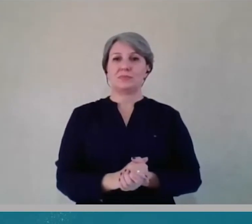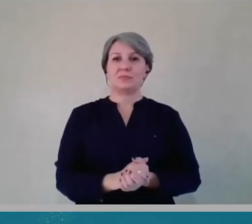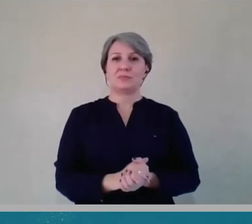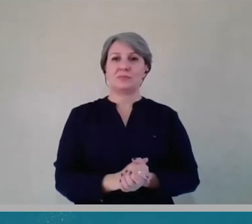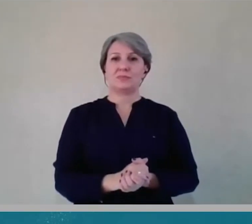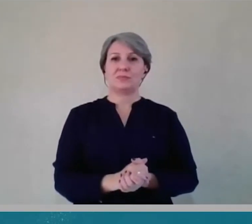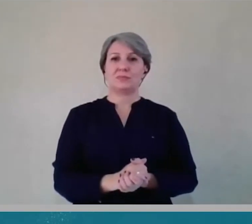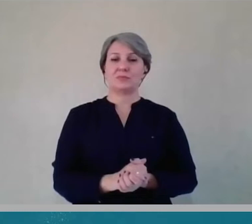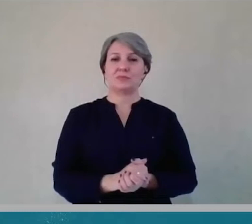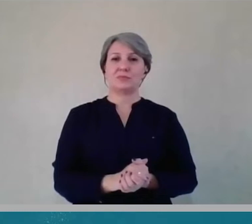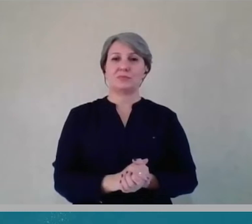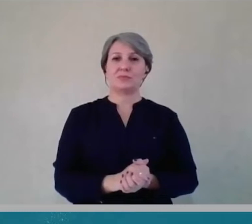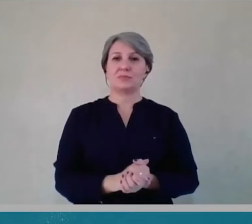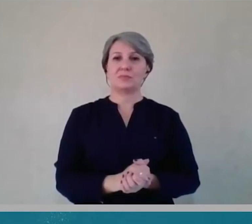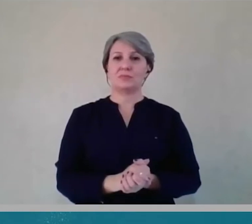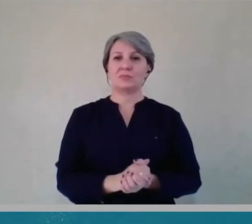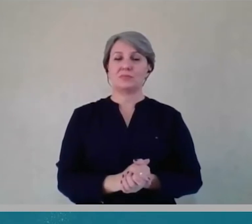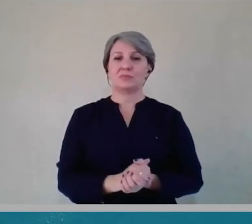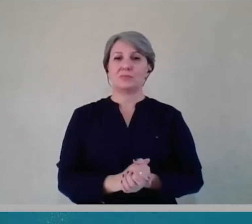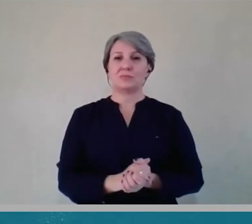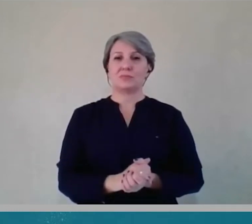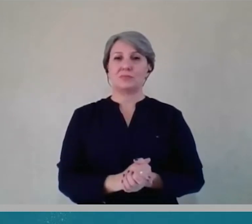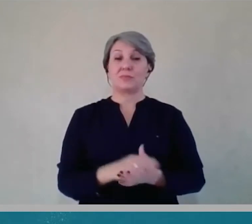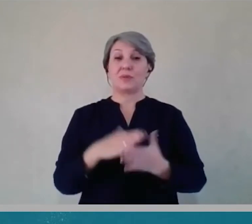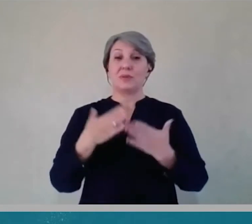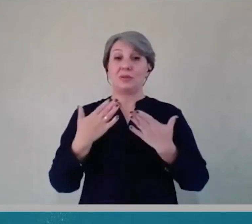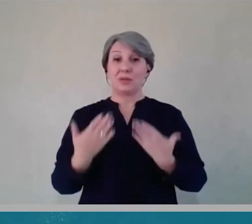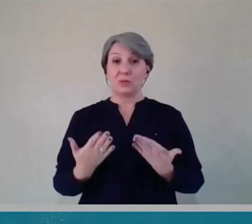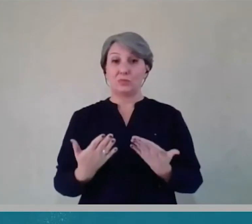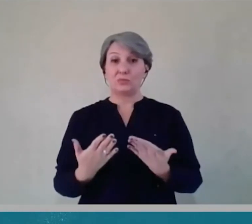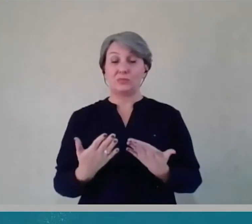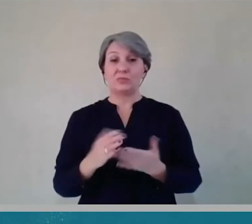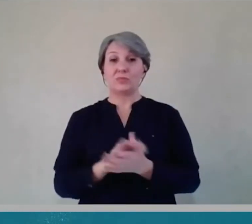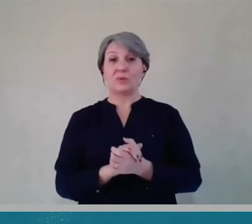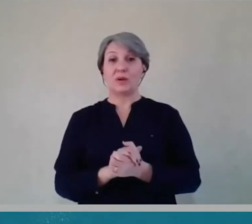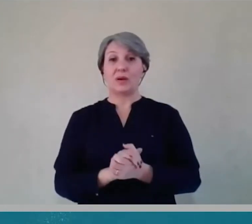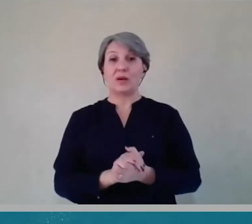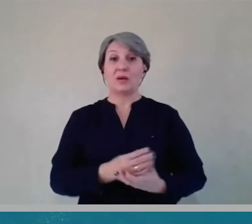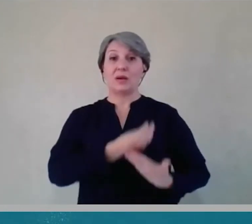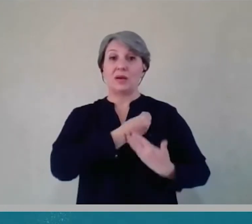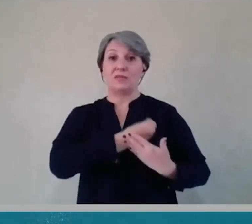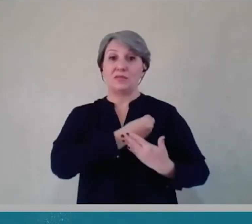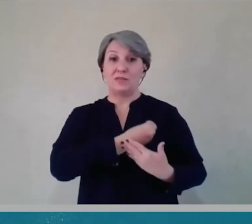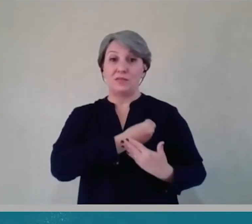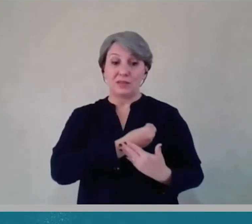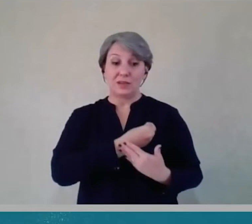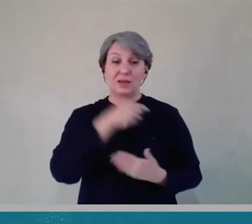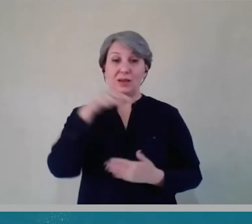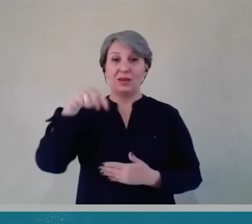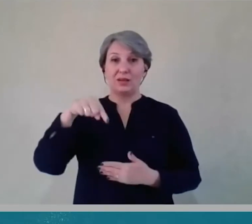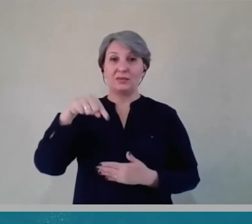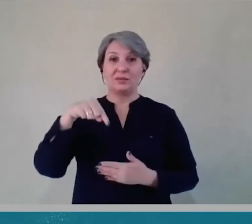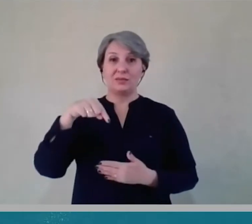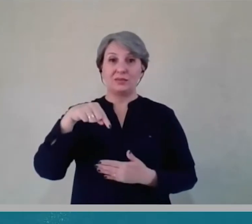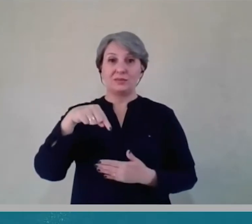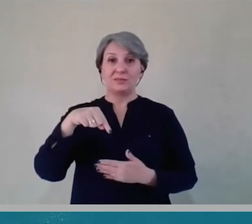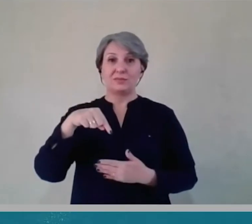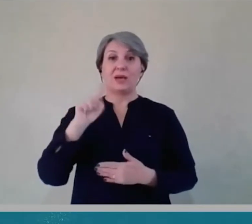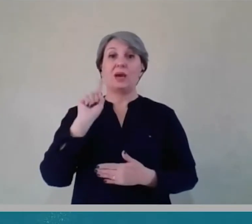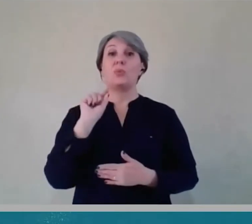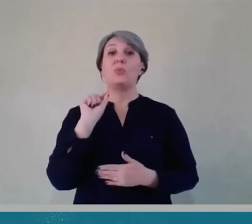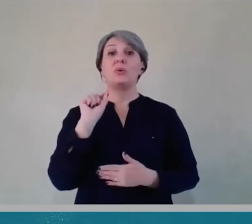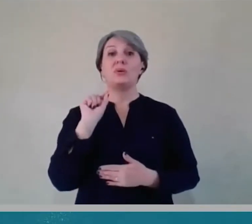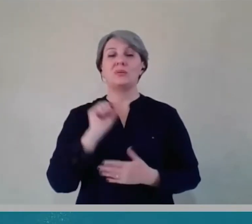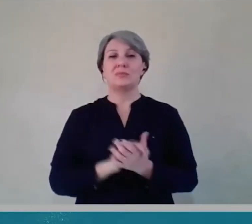vai transparecer durante o meu viver, irmãos, são atos de justiça.